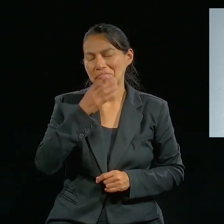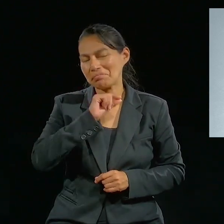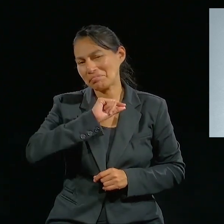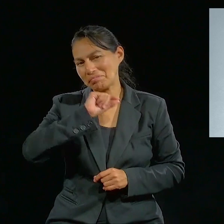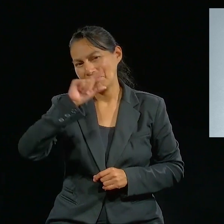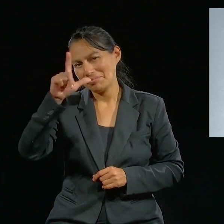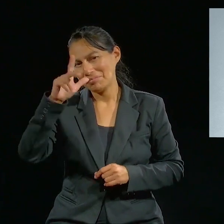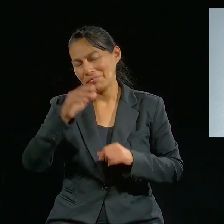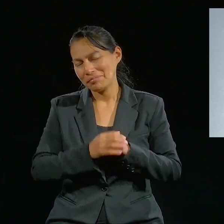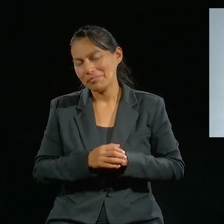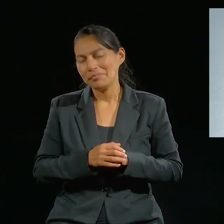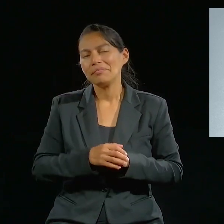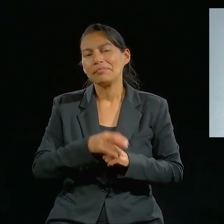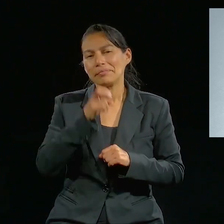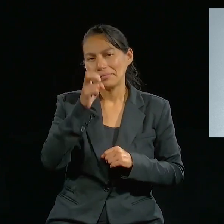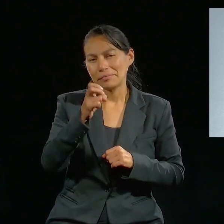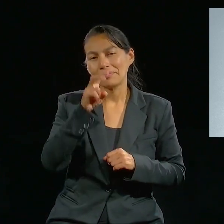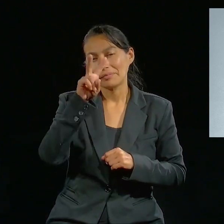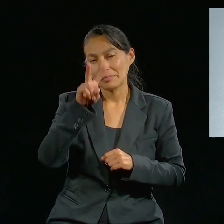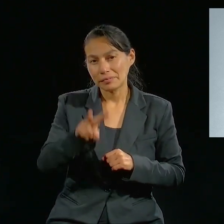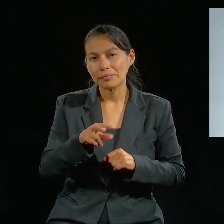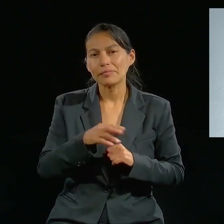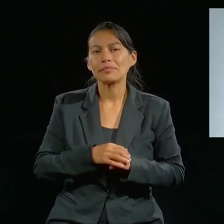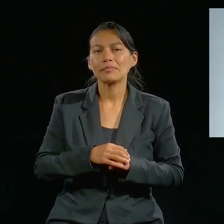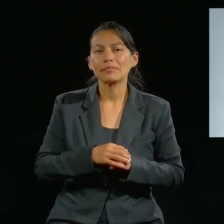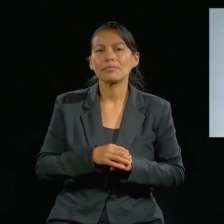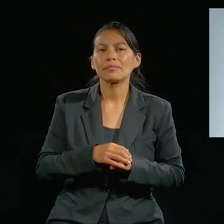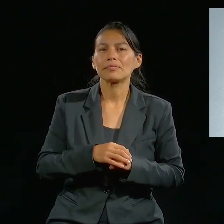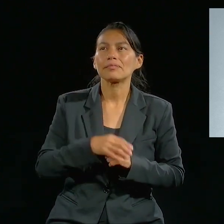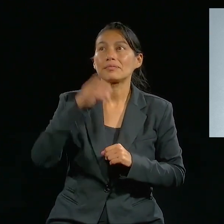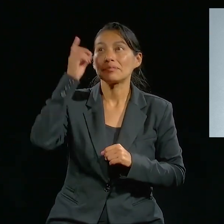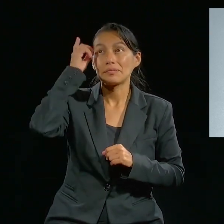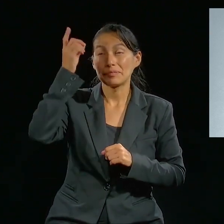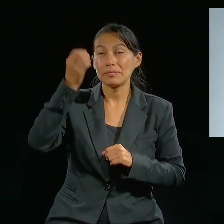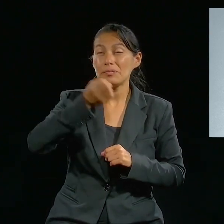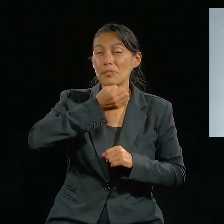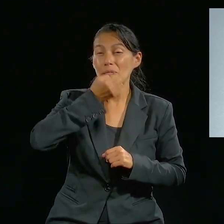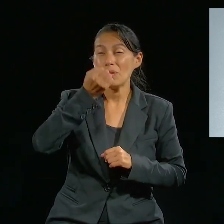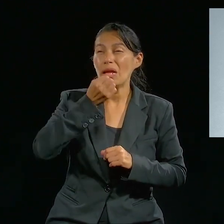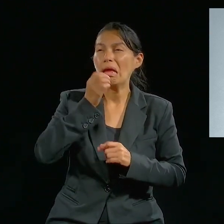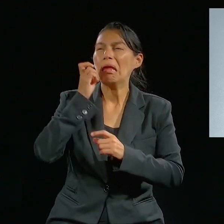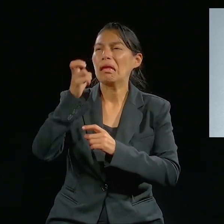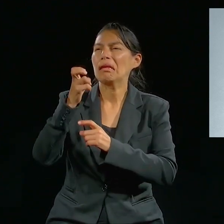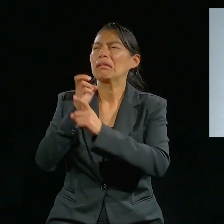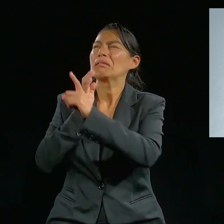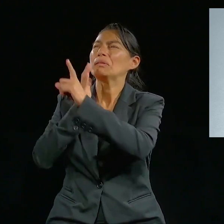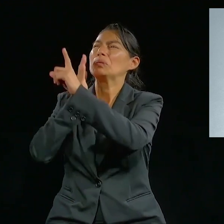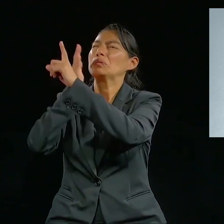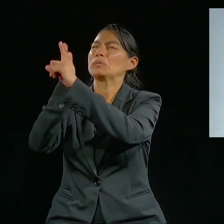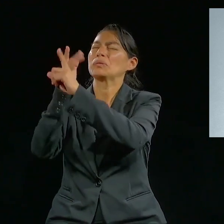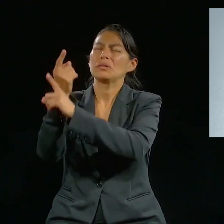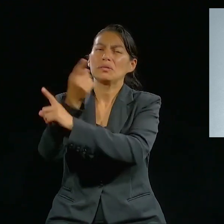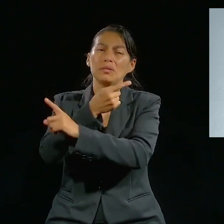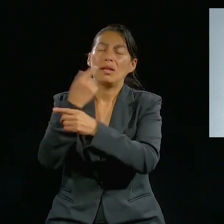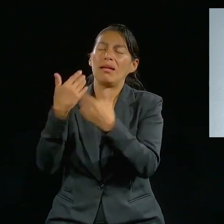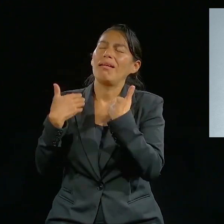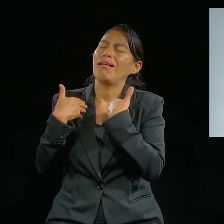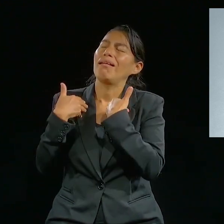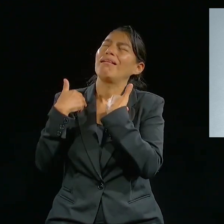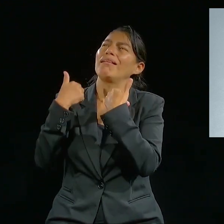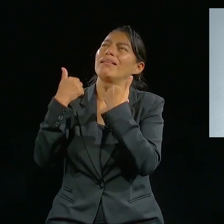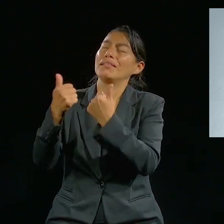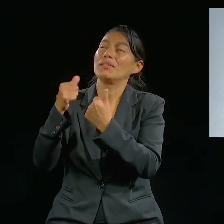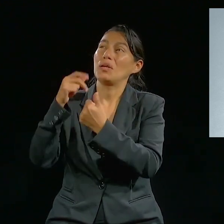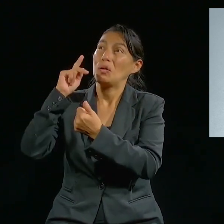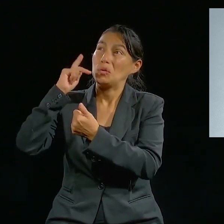excelente exactamente eso es el propósito de la oración es que lleguemos a comprender